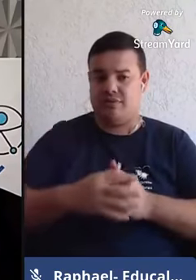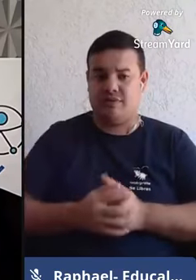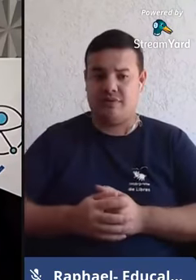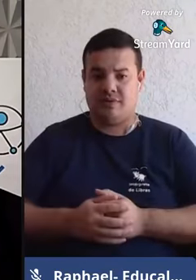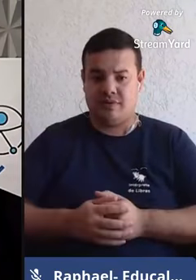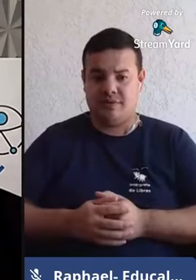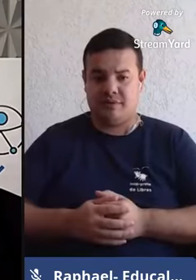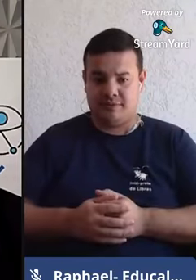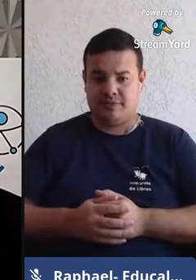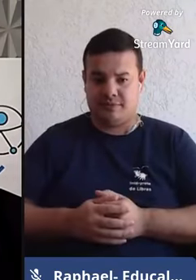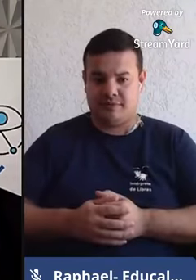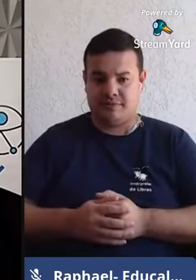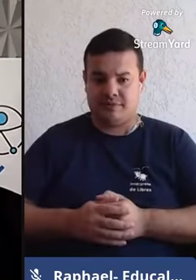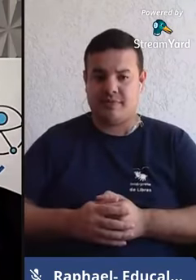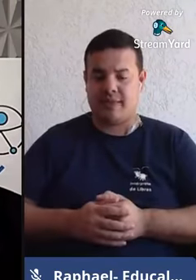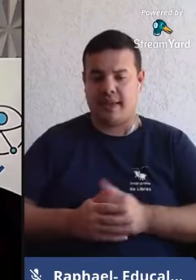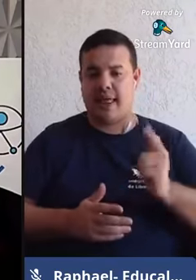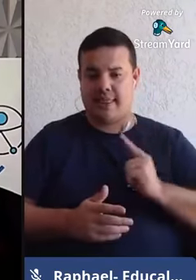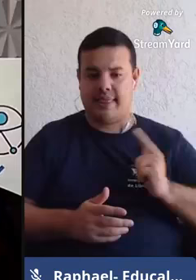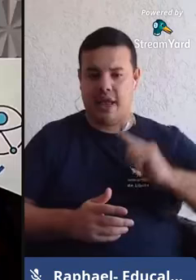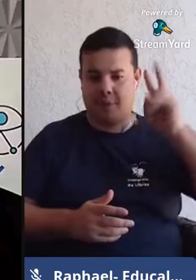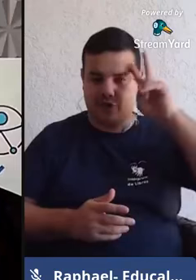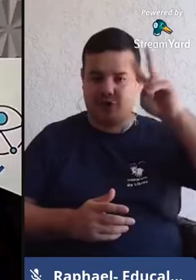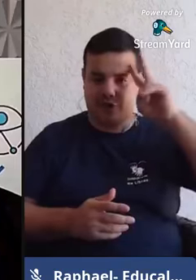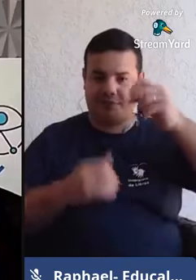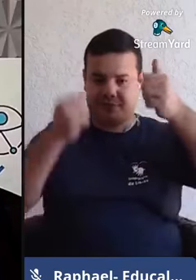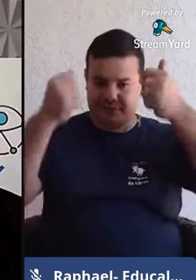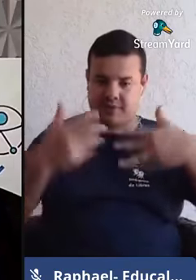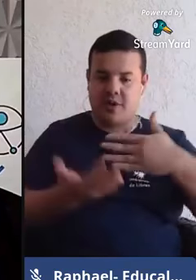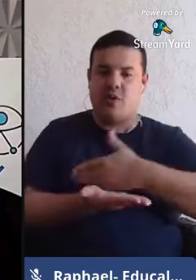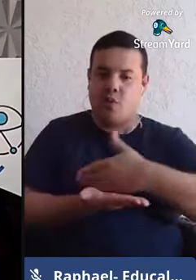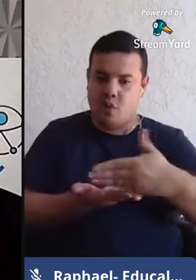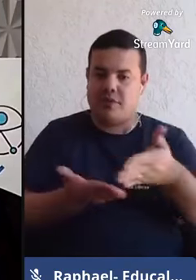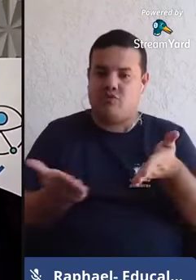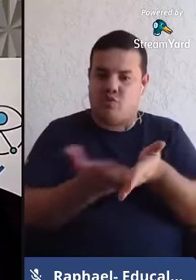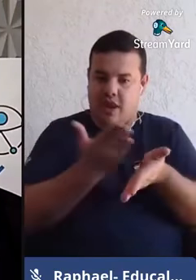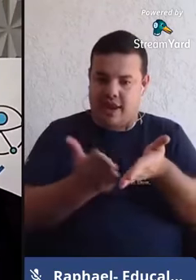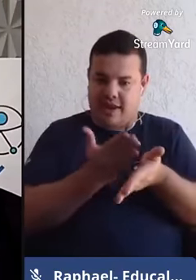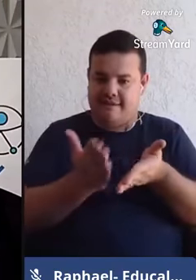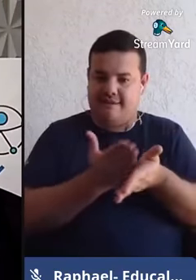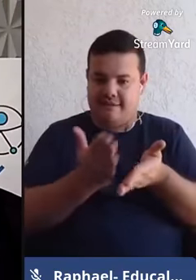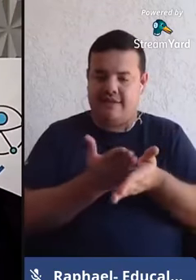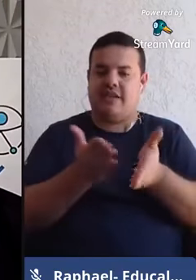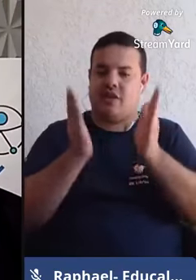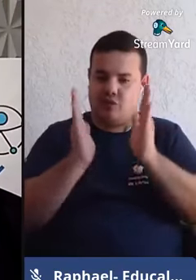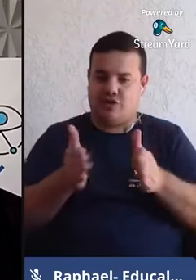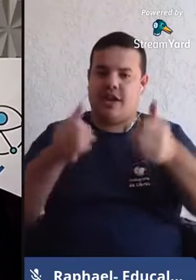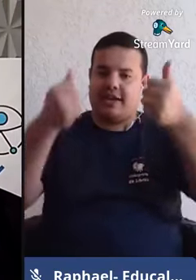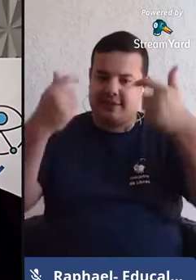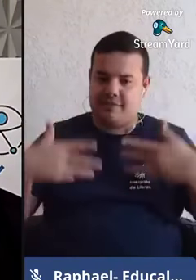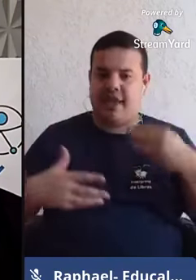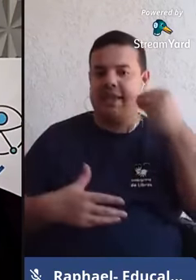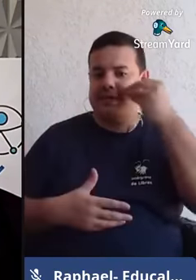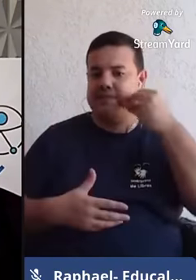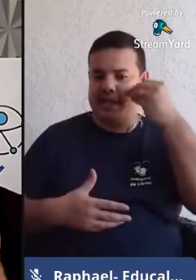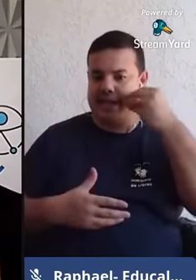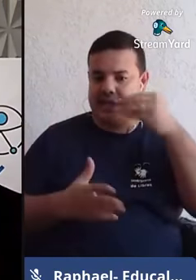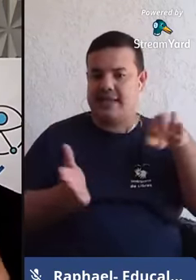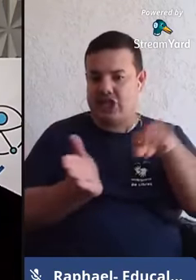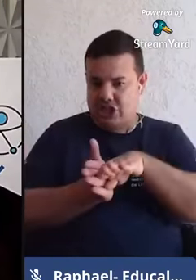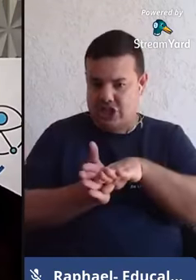Conta essa história. Vamos lá. Quando eu comecei com a revista, eu já contei para vocês a experiência que era chegar numa agência de propaganda e o cara folhear a